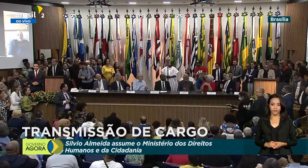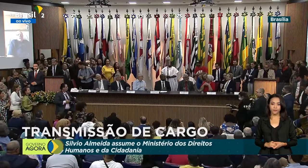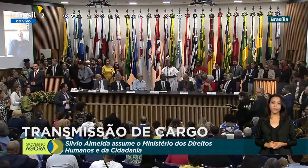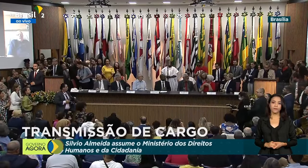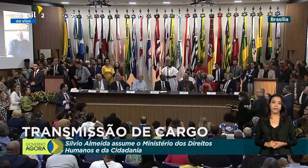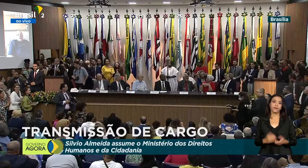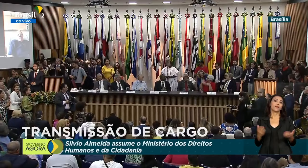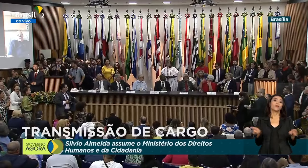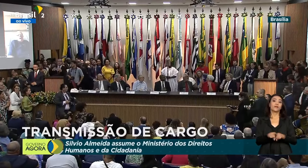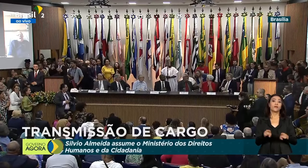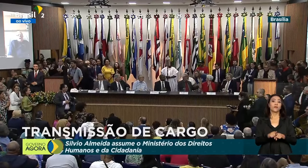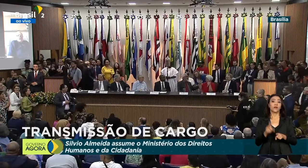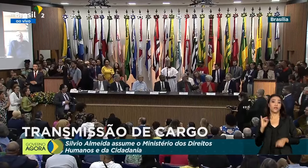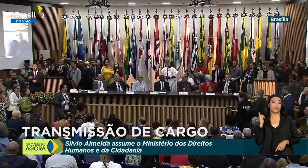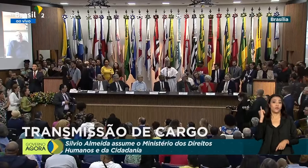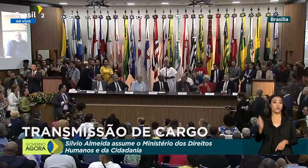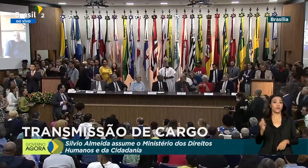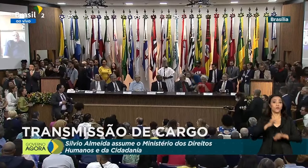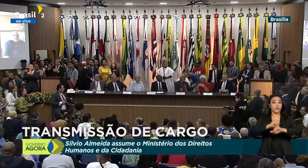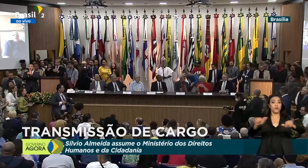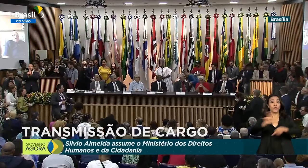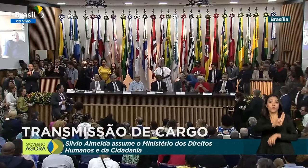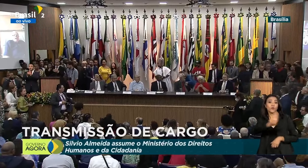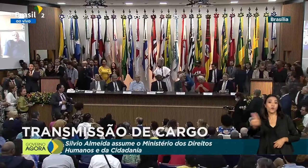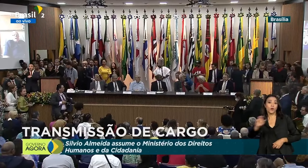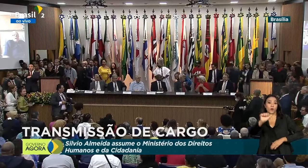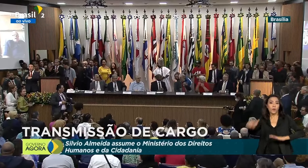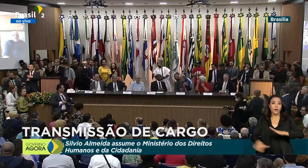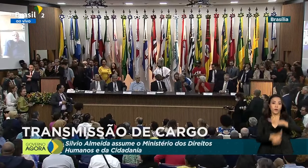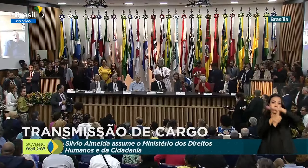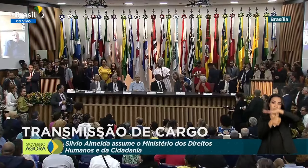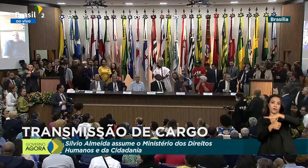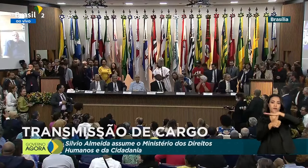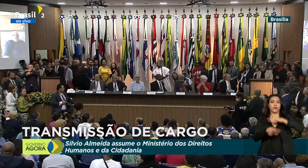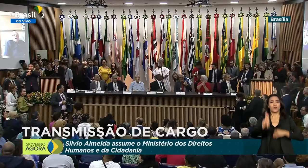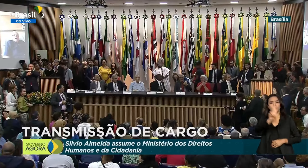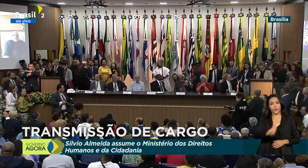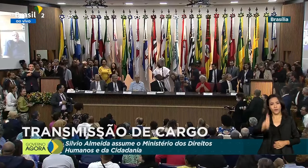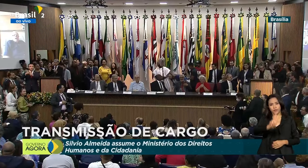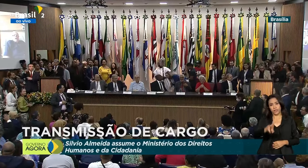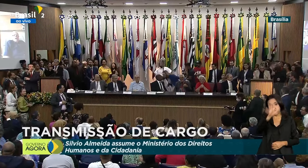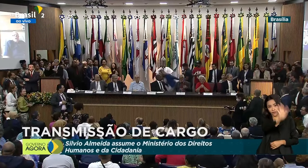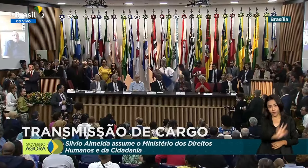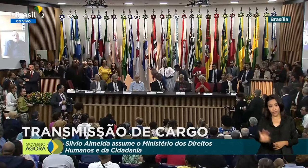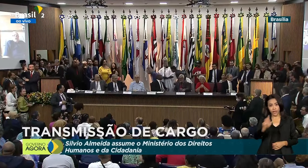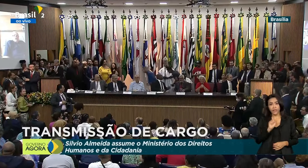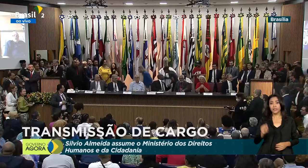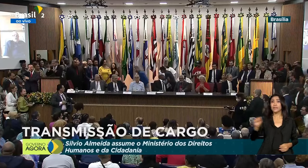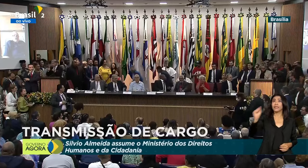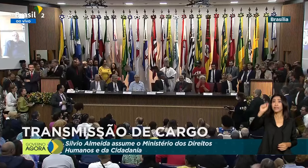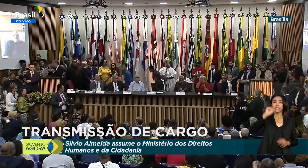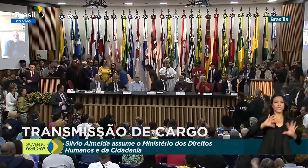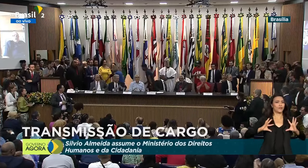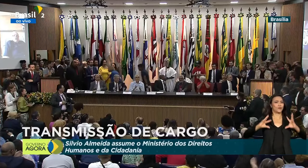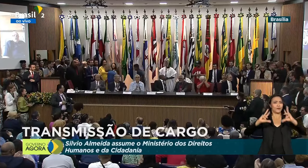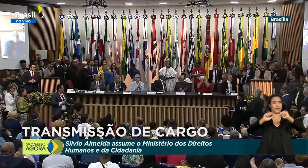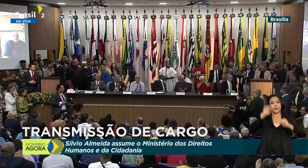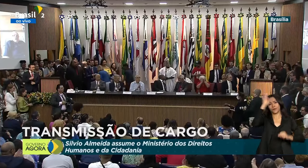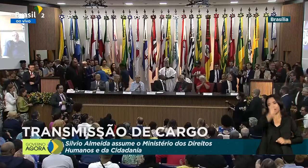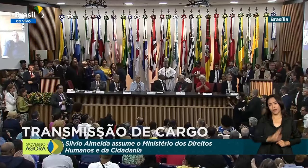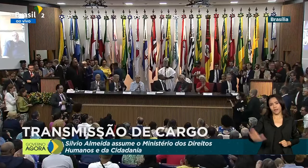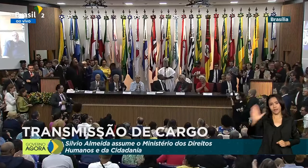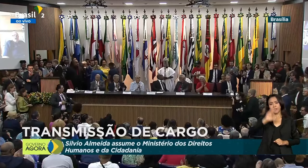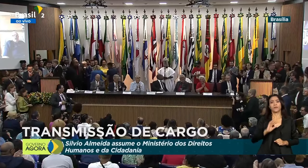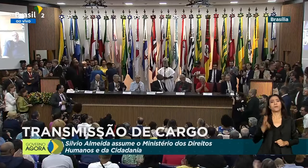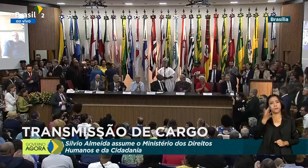registramos a presença dos reitores e reitores das universidades federais de todo o Brasil que estão